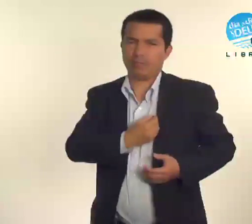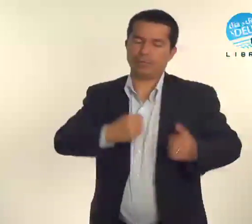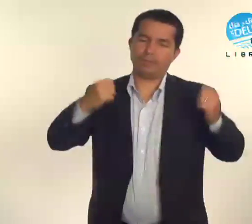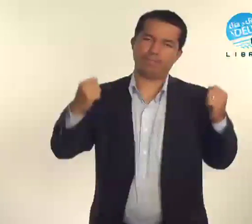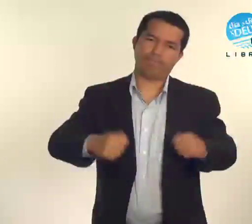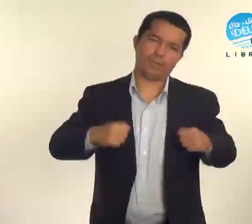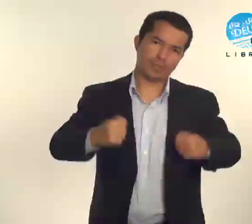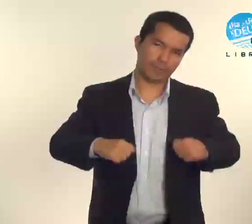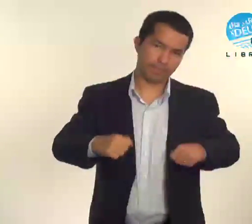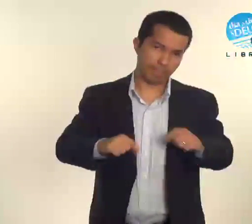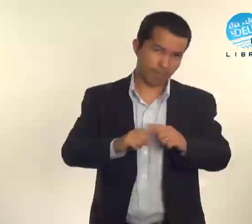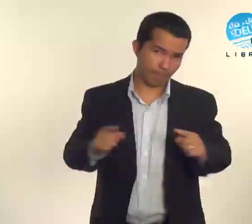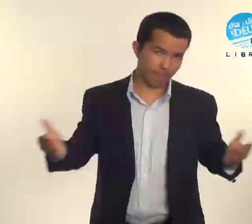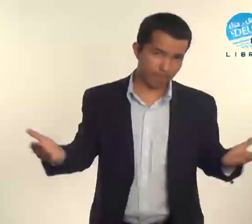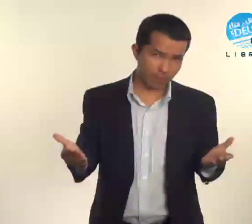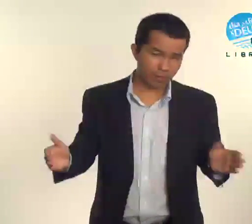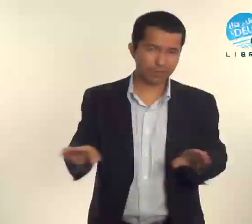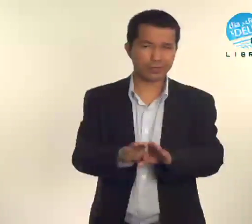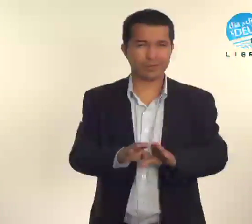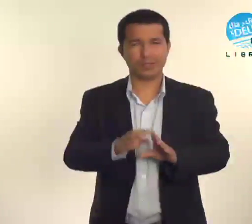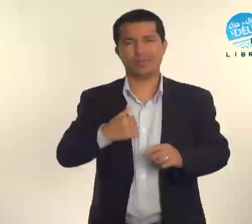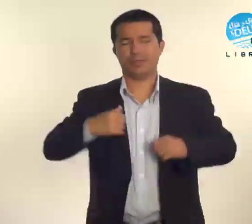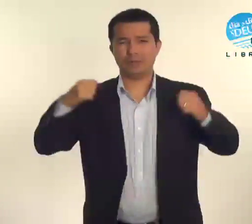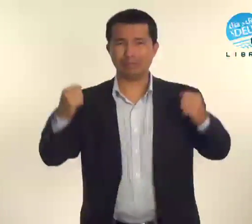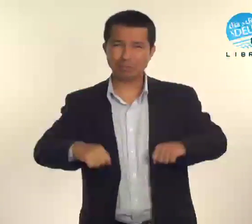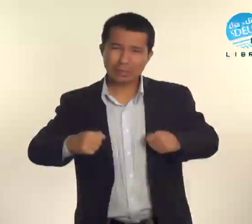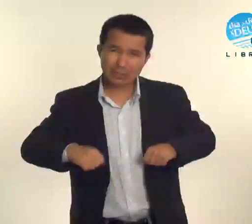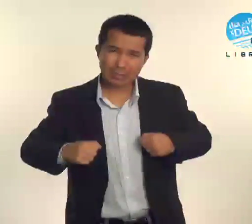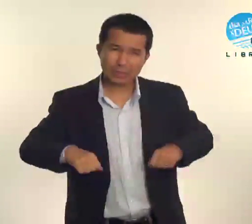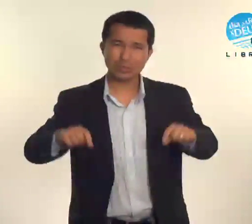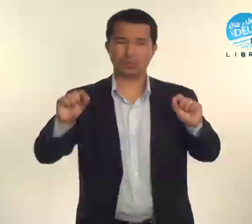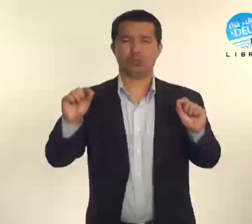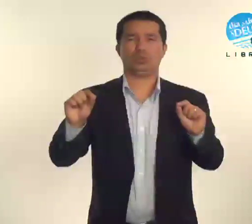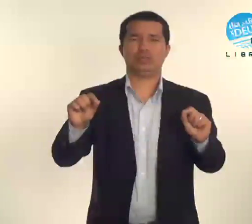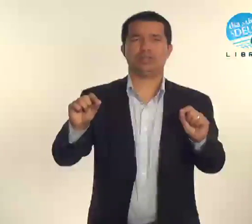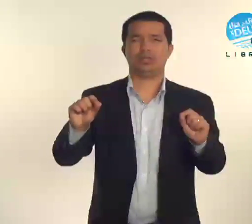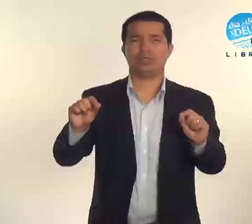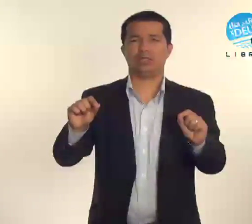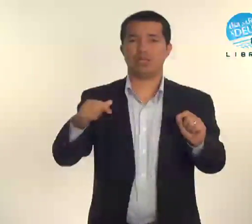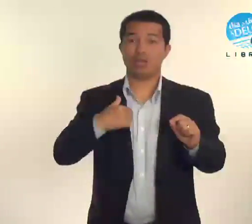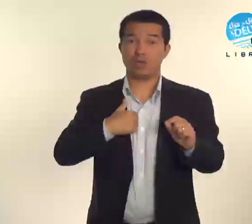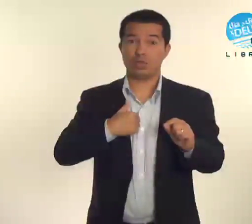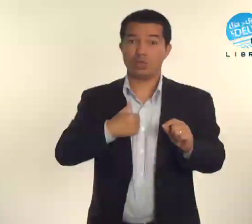perdão, entra algo tremendo. Deus entra com